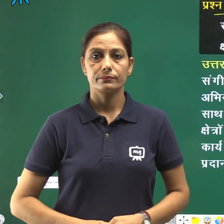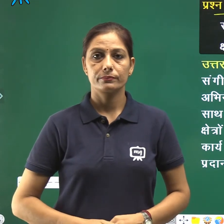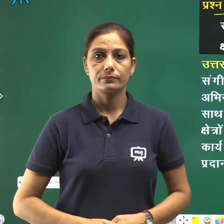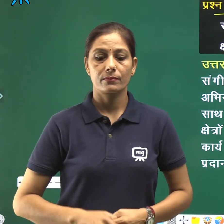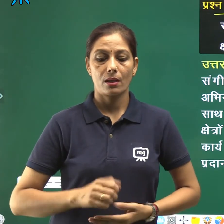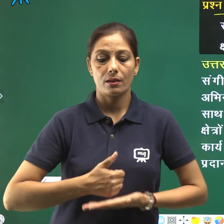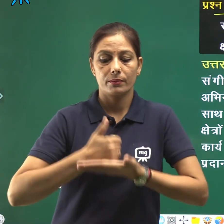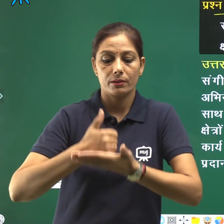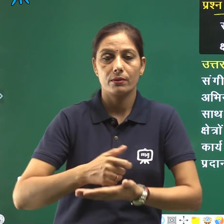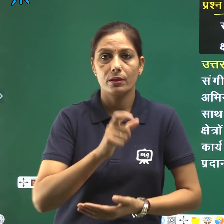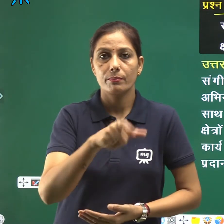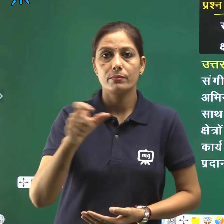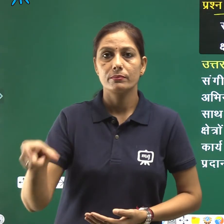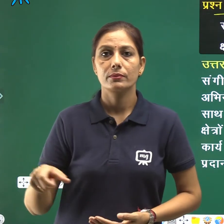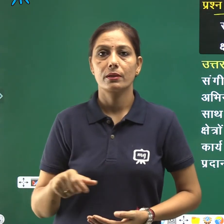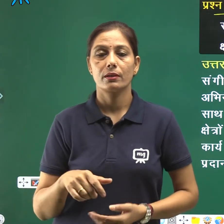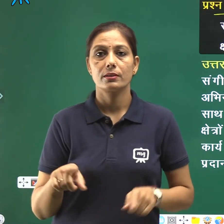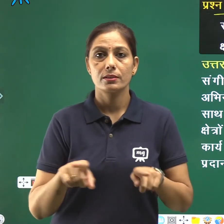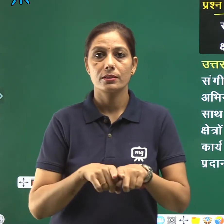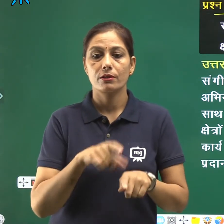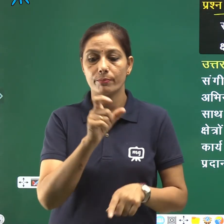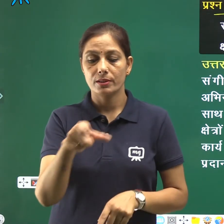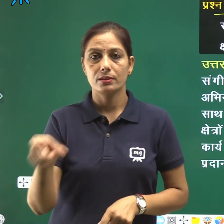संगतकार जैसे व्यक्ति